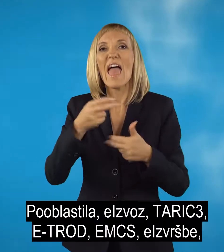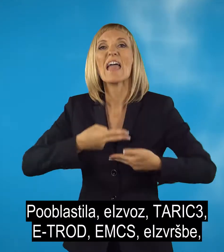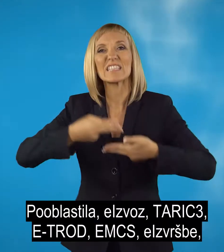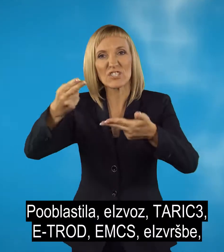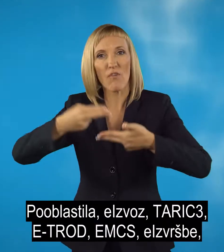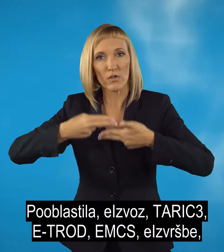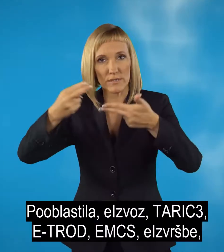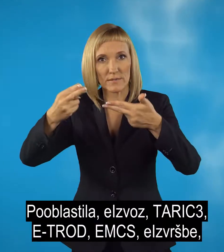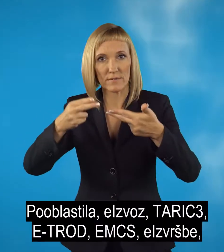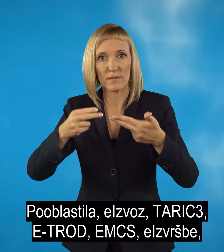e-izvoz,